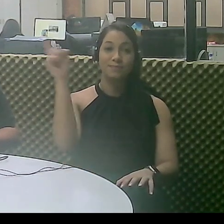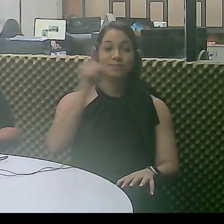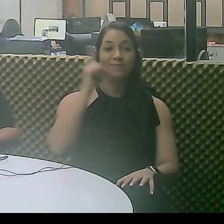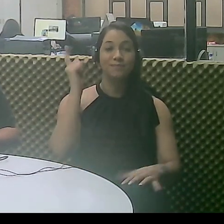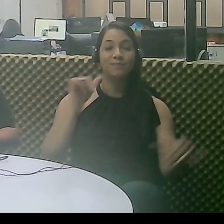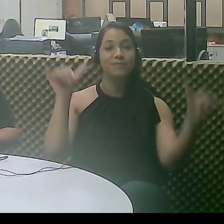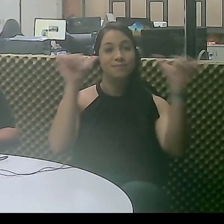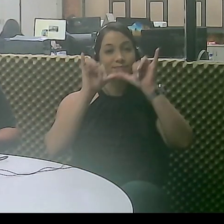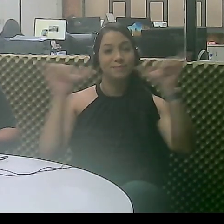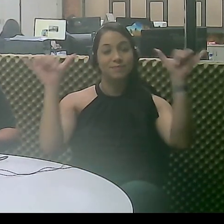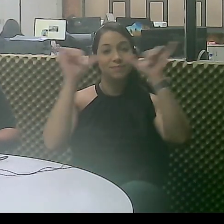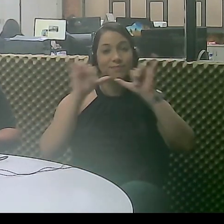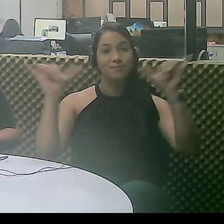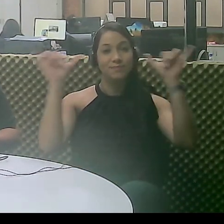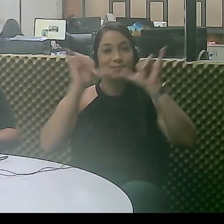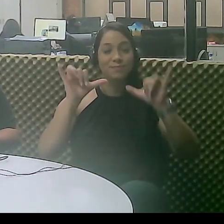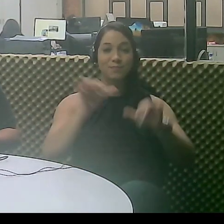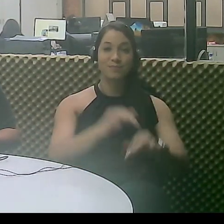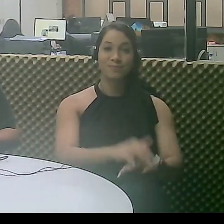Giro de